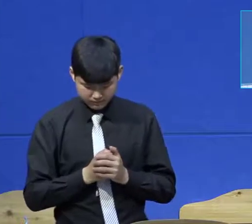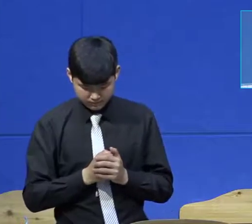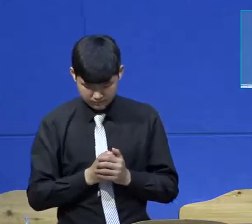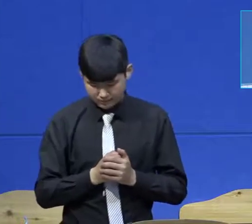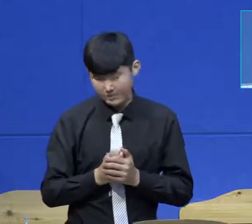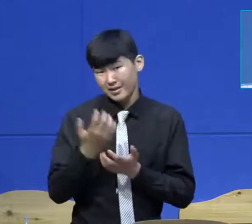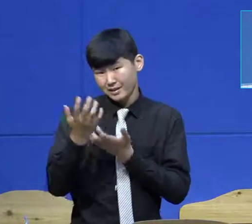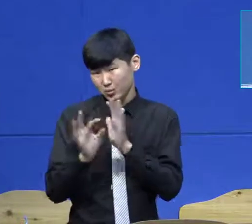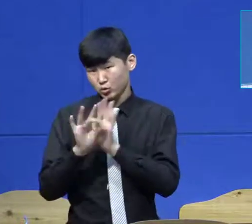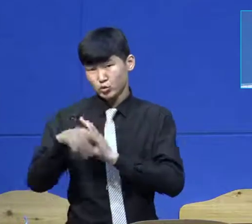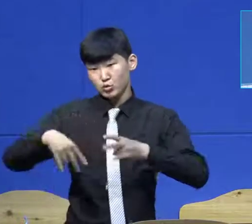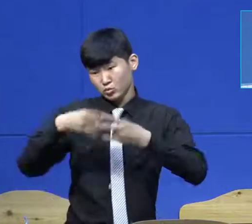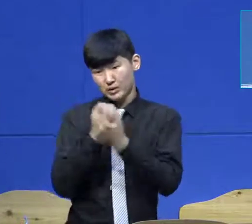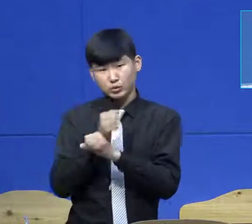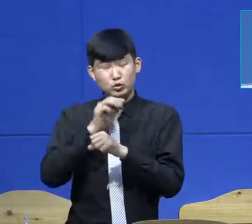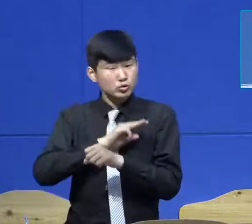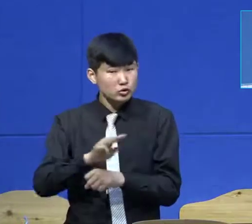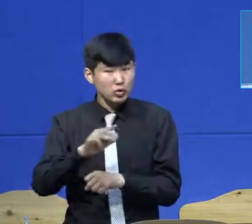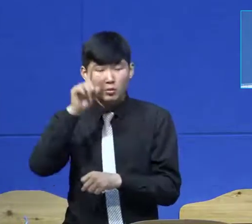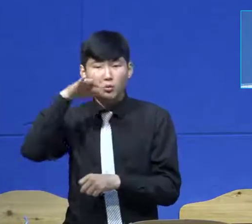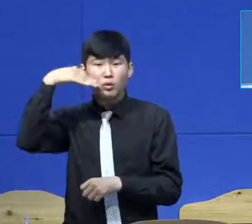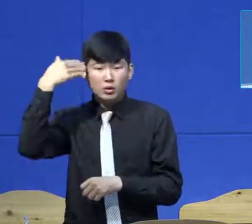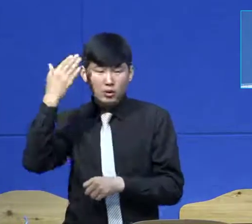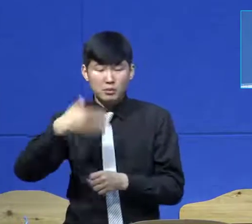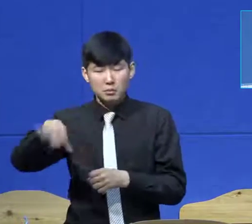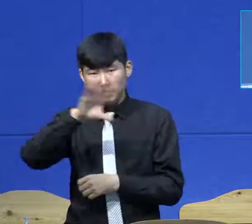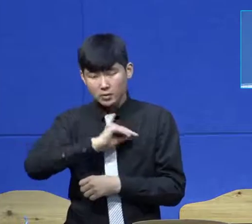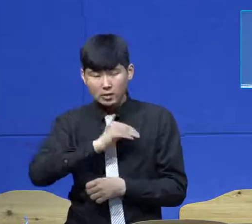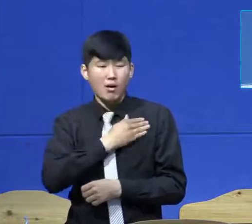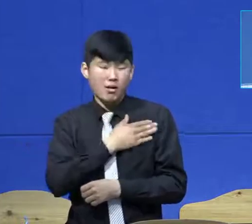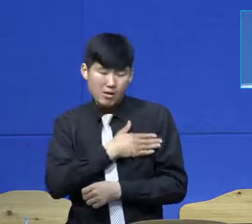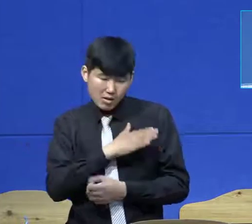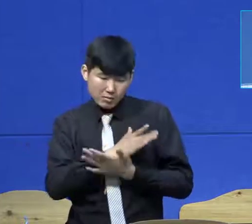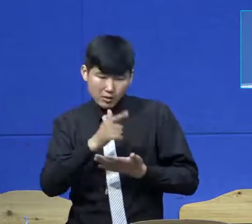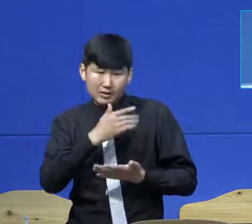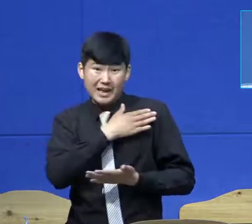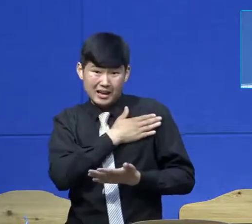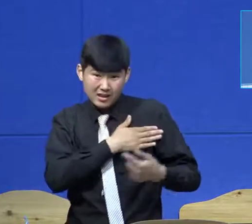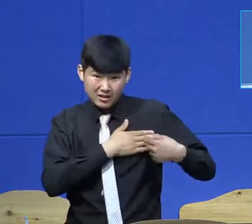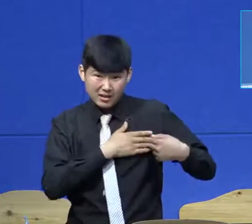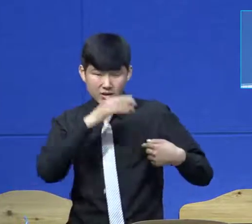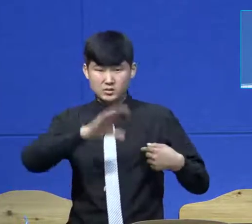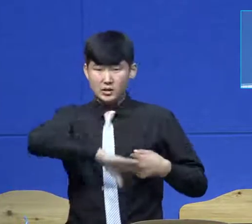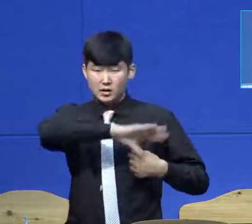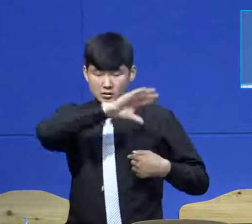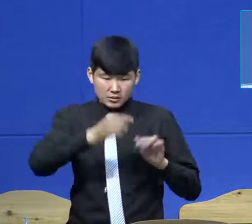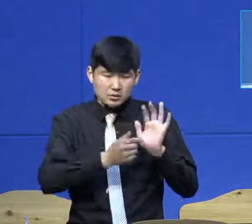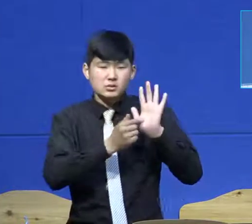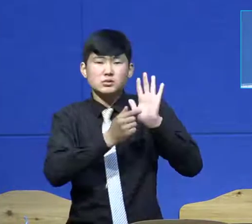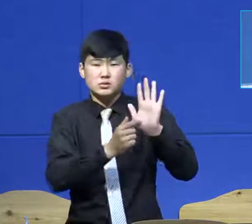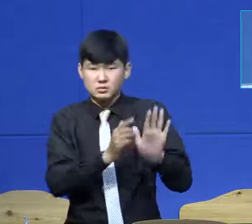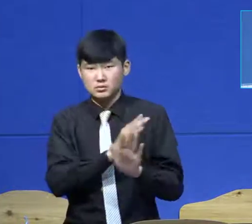Там руу очих нүгэлтнийг аврахын төлөө бурхан биднийг хайрлж байгаа тэр хайрыг загалмай дээр илэрхийлсэн.